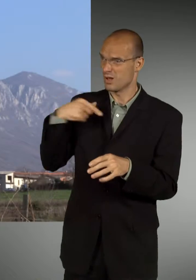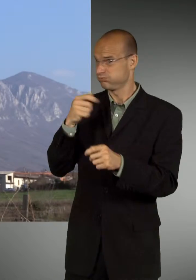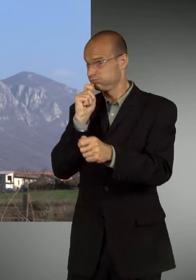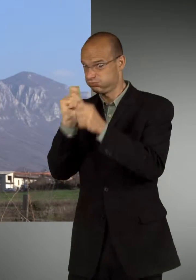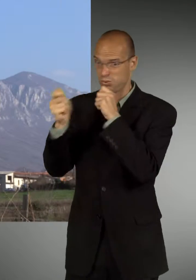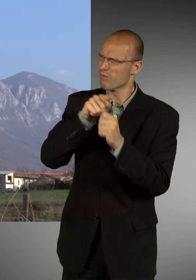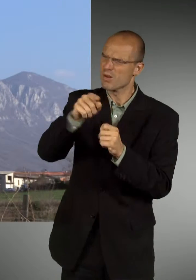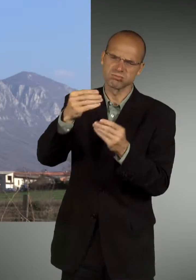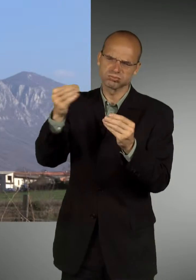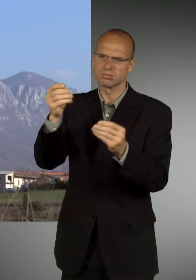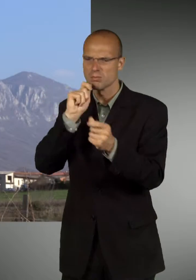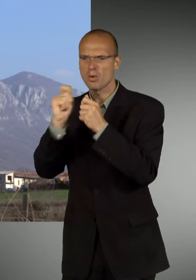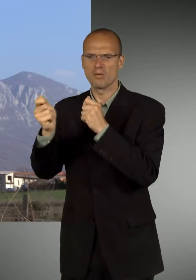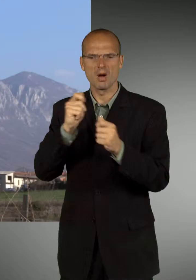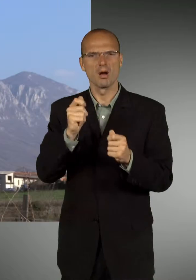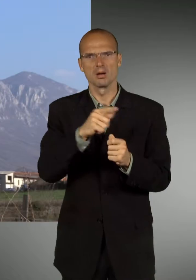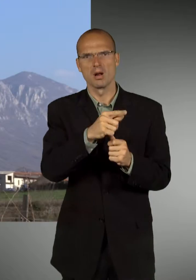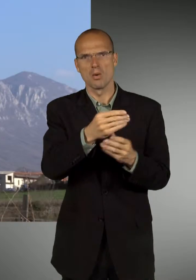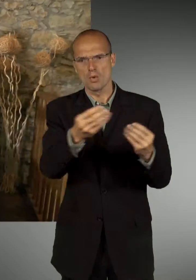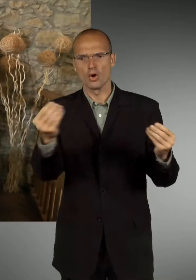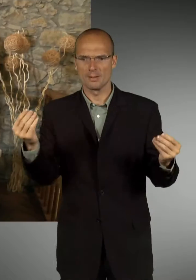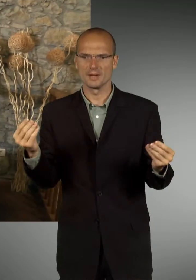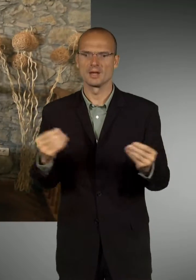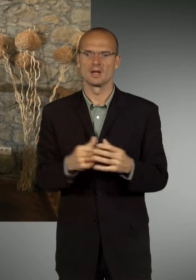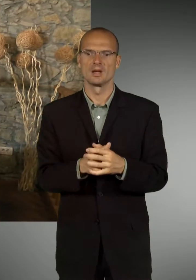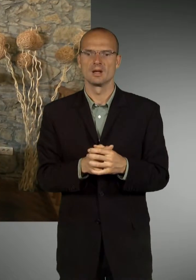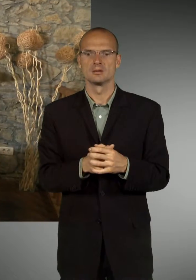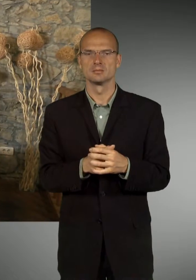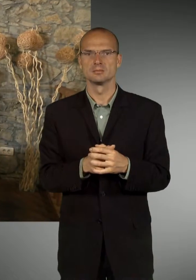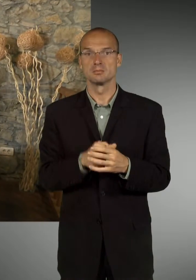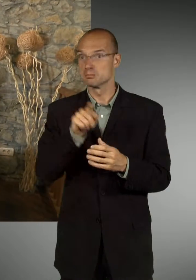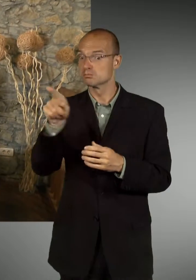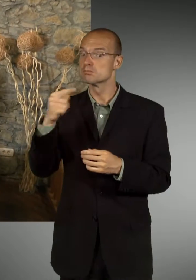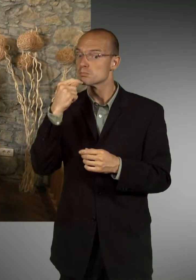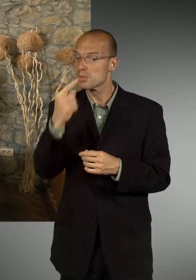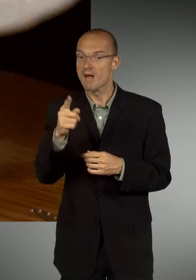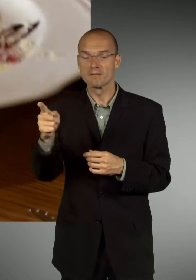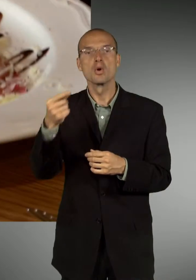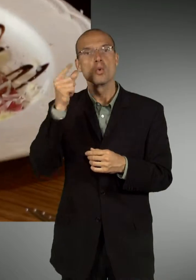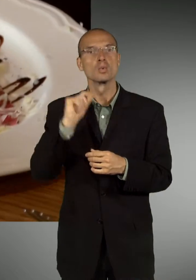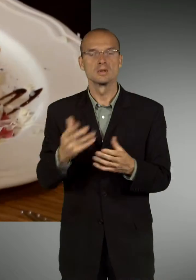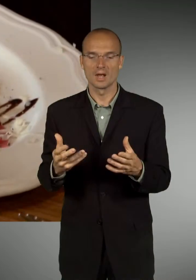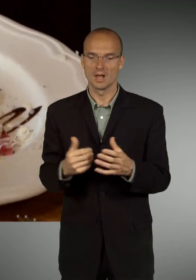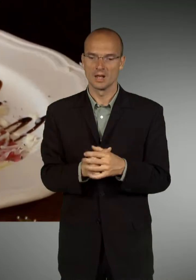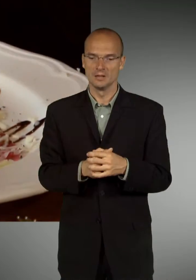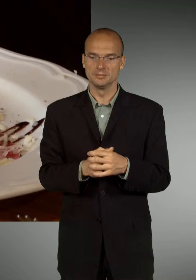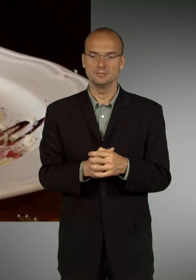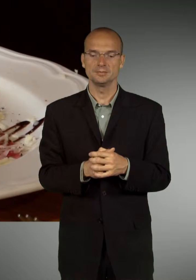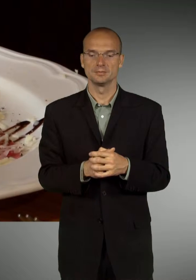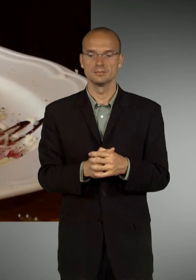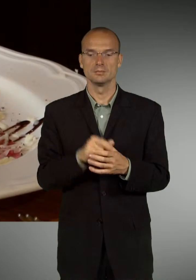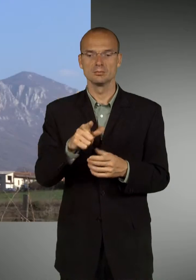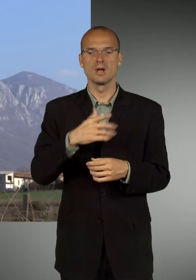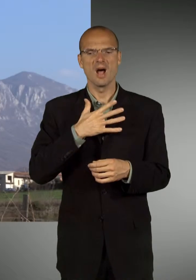potuto sentire dalla gente, dalle persone che sono riuscito a scambiare delle